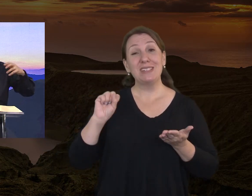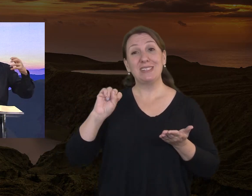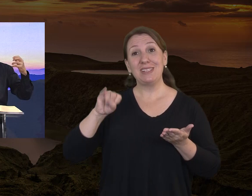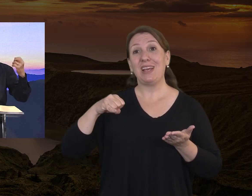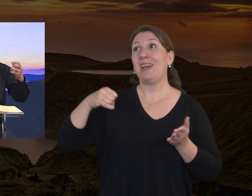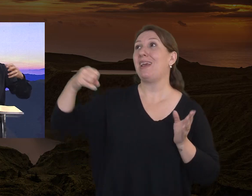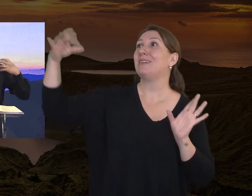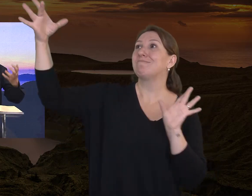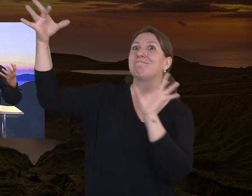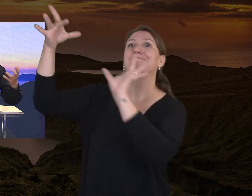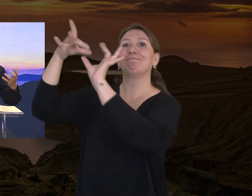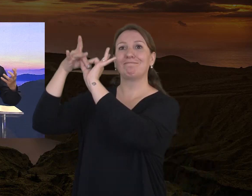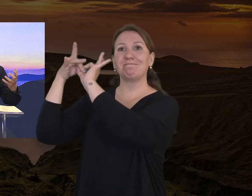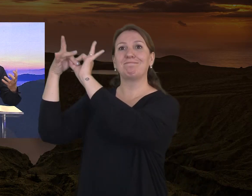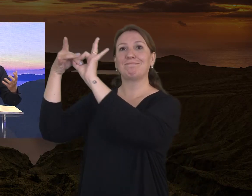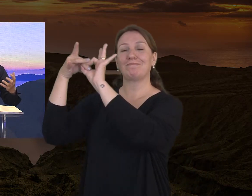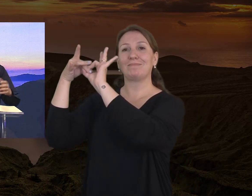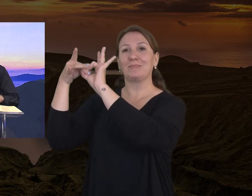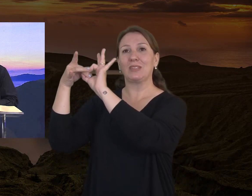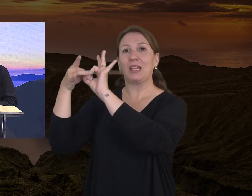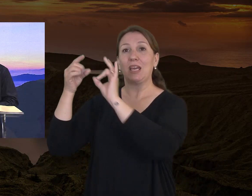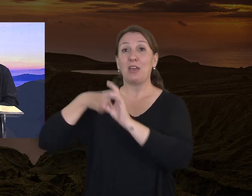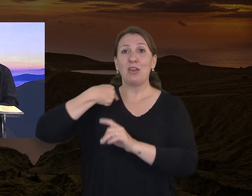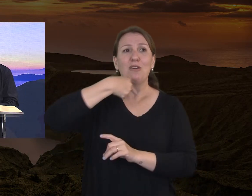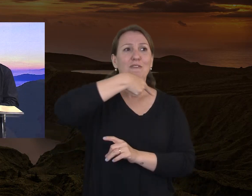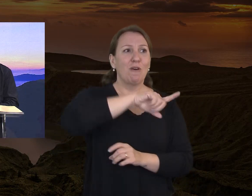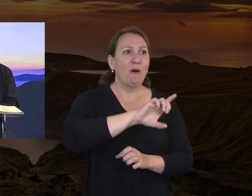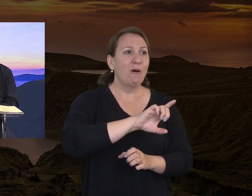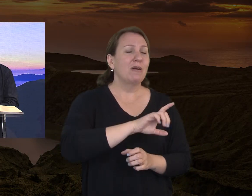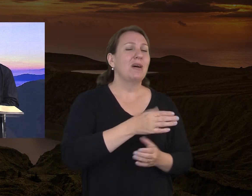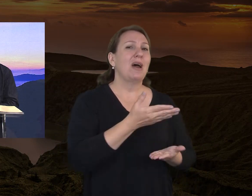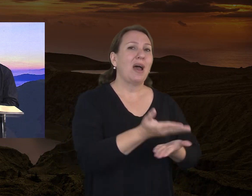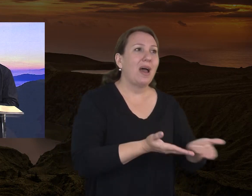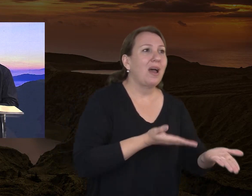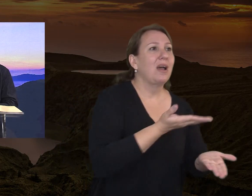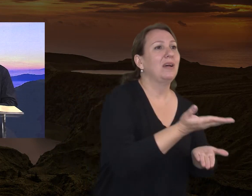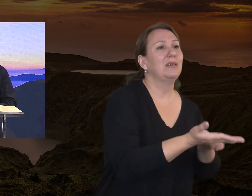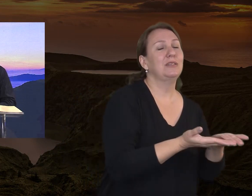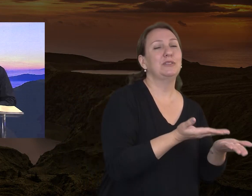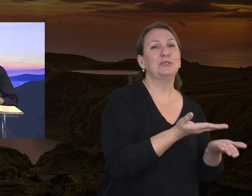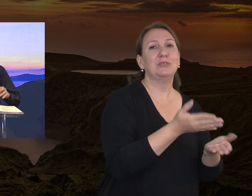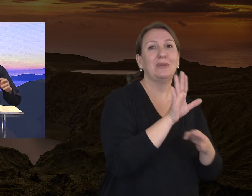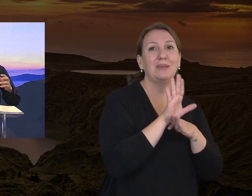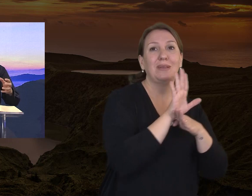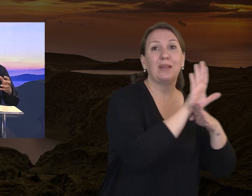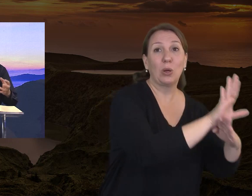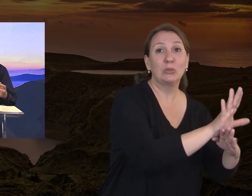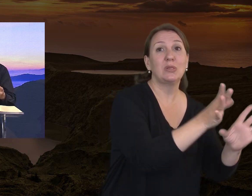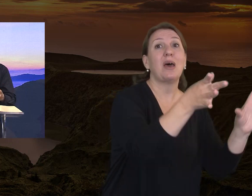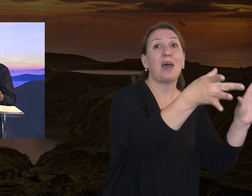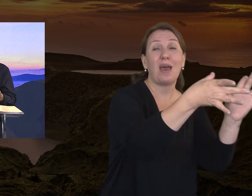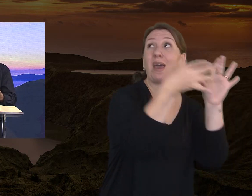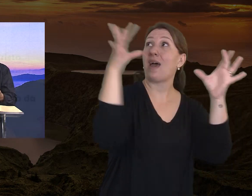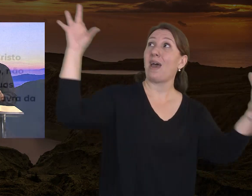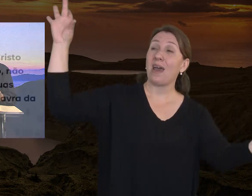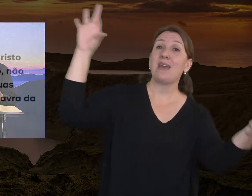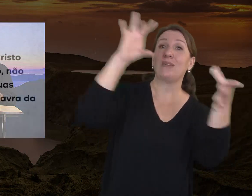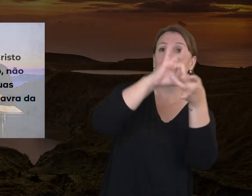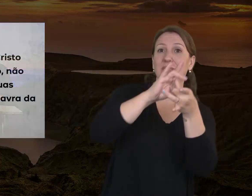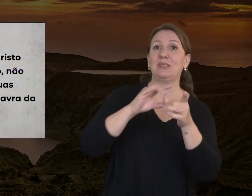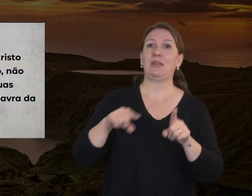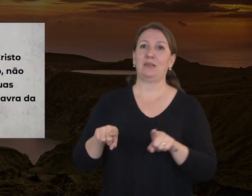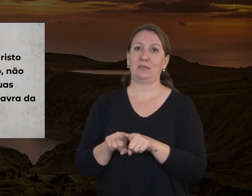estão reconectando outros com Deus, né? Aí versículo 19, a saber que Deus estava